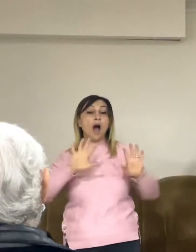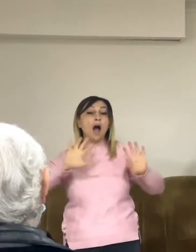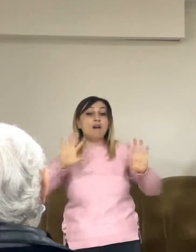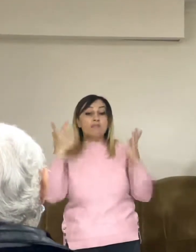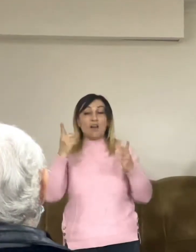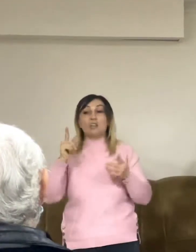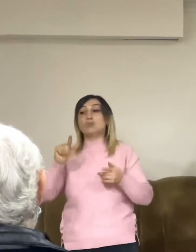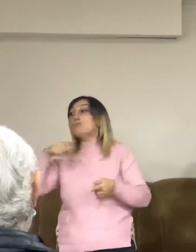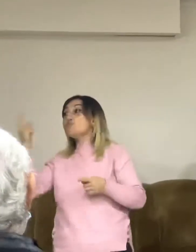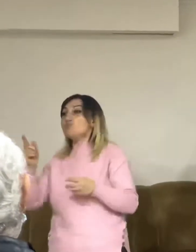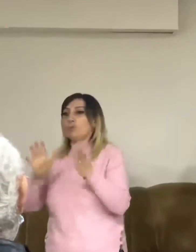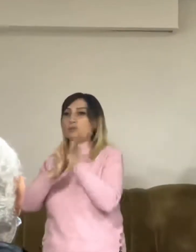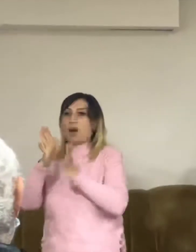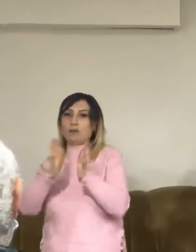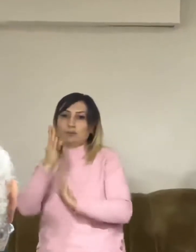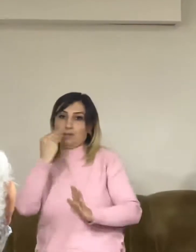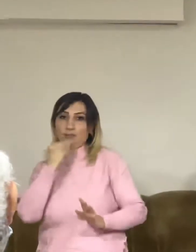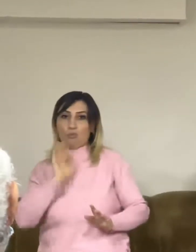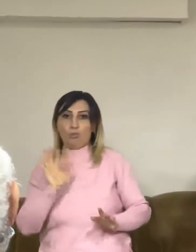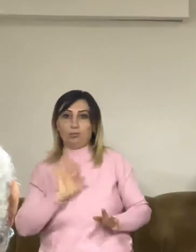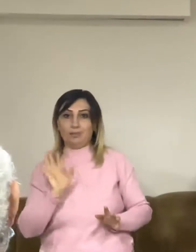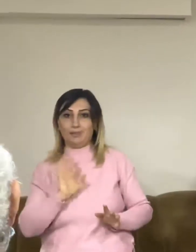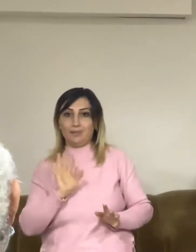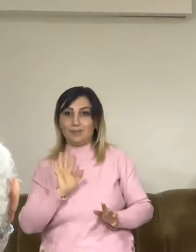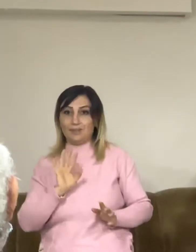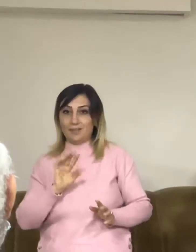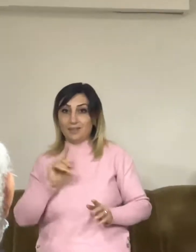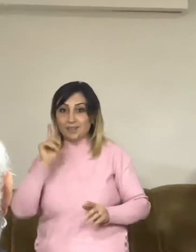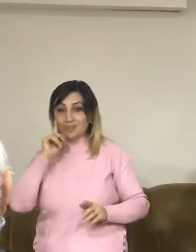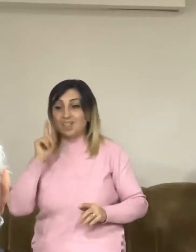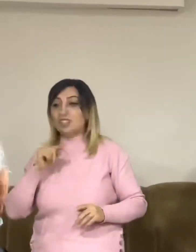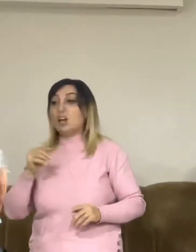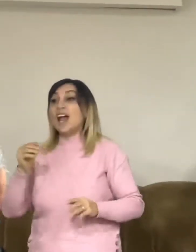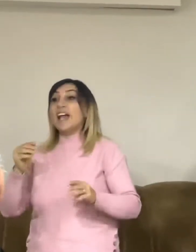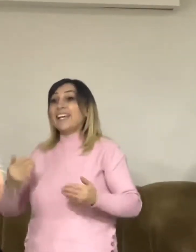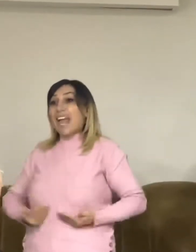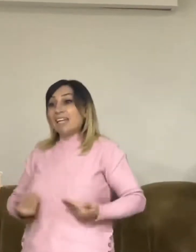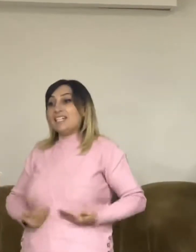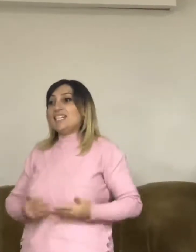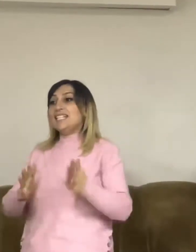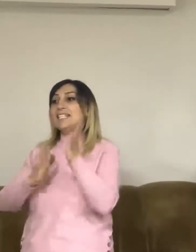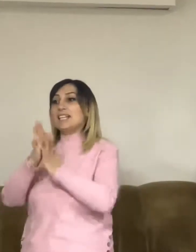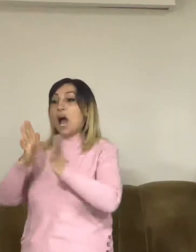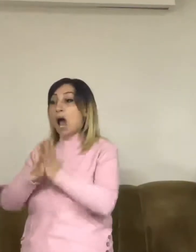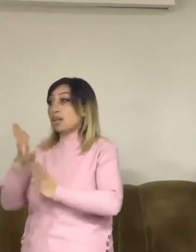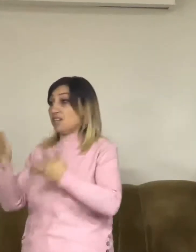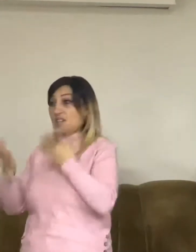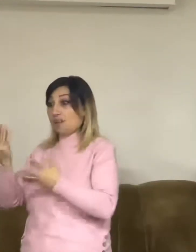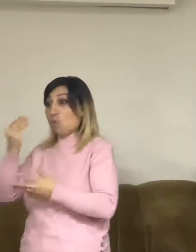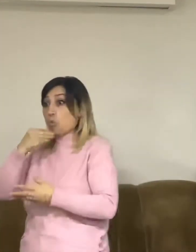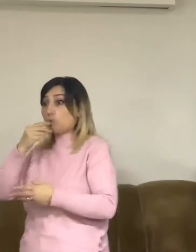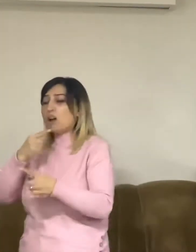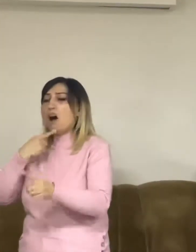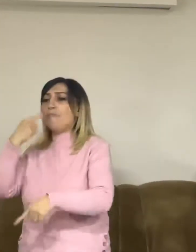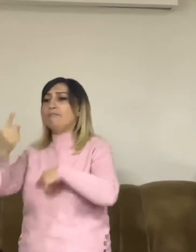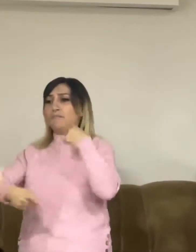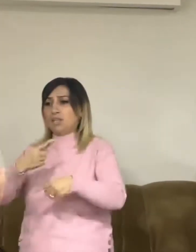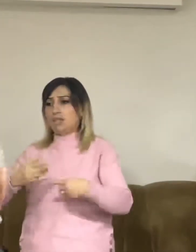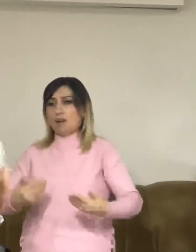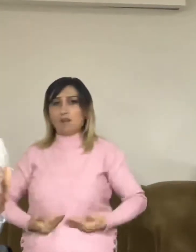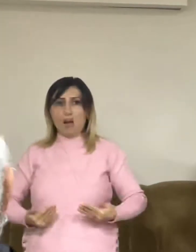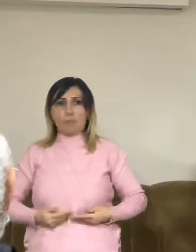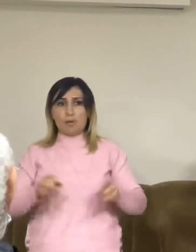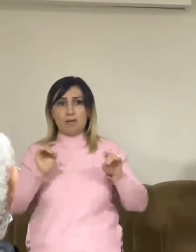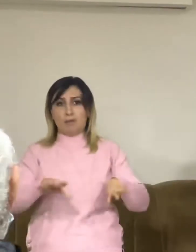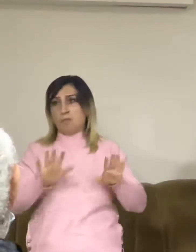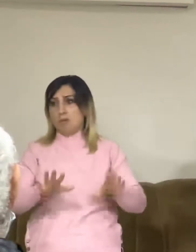ձեռքը մեկնի և կենաց ծառից էլ վերցնի ու ուտի ու հավիտյան ապրի։ Այսինքն